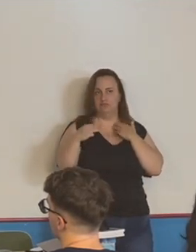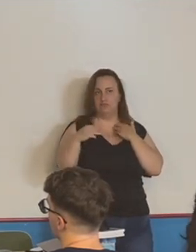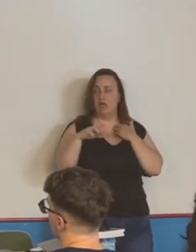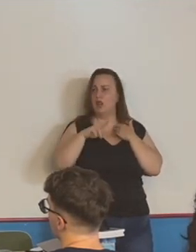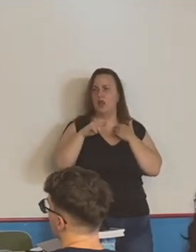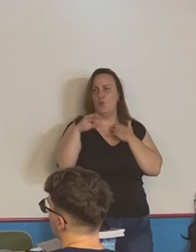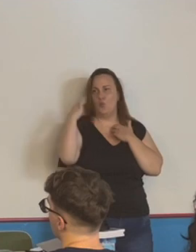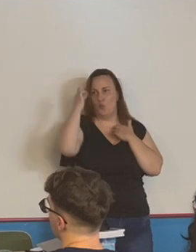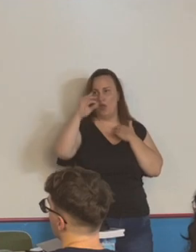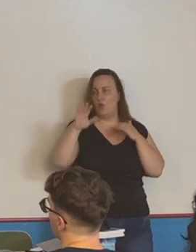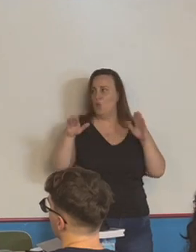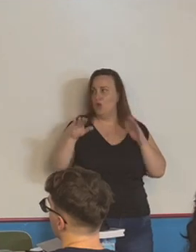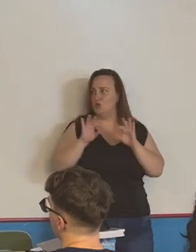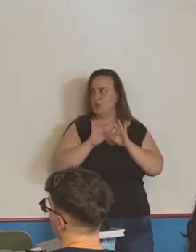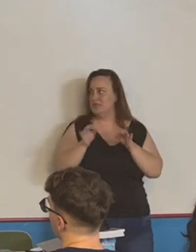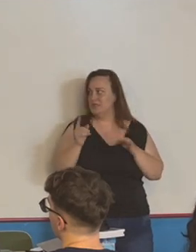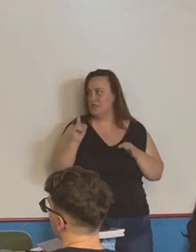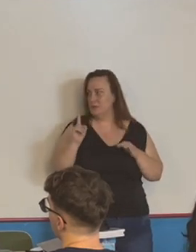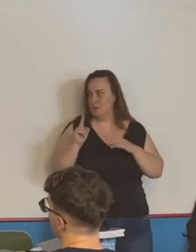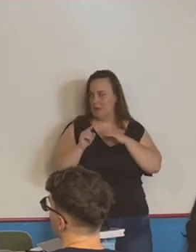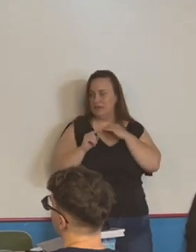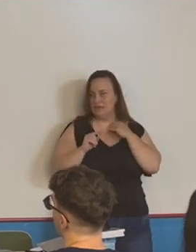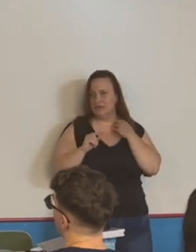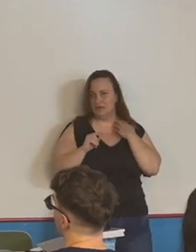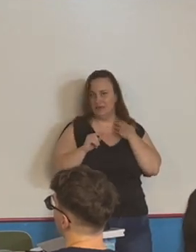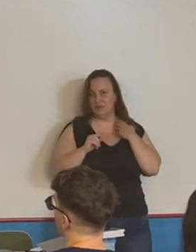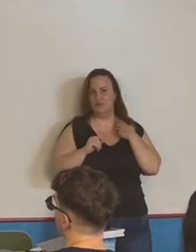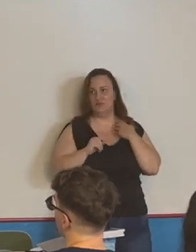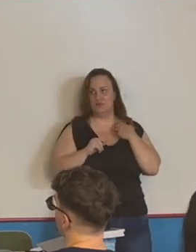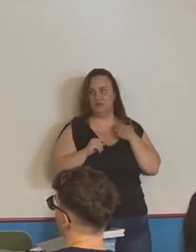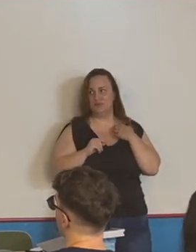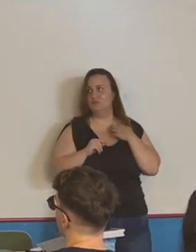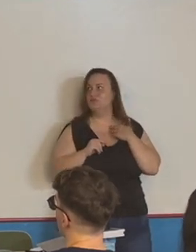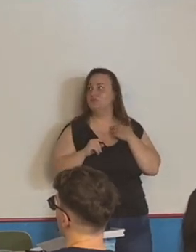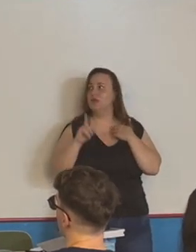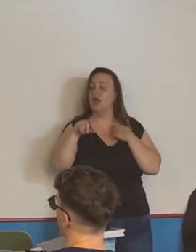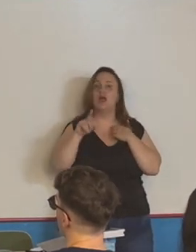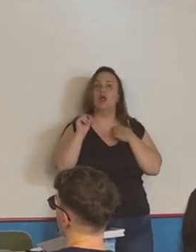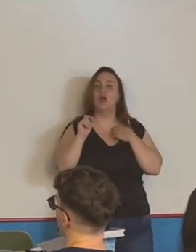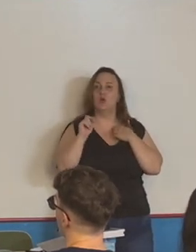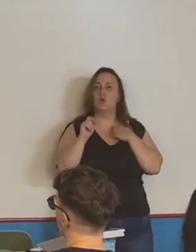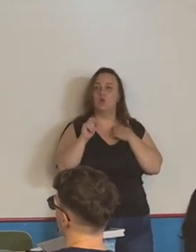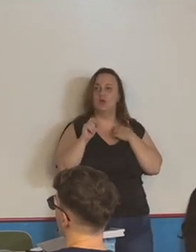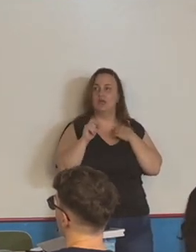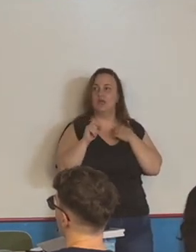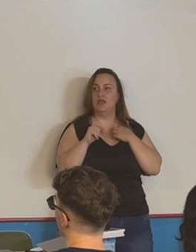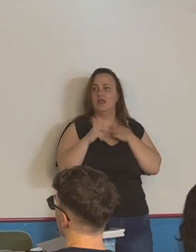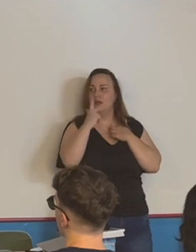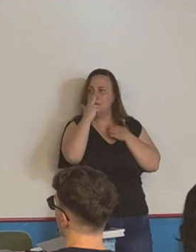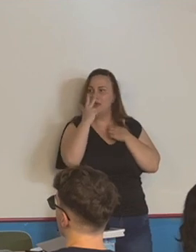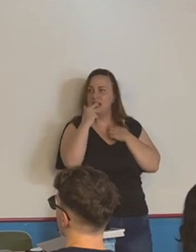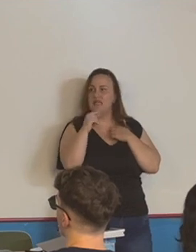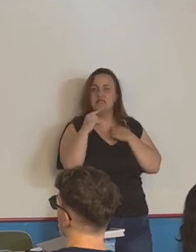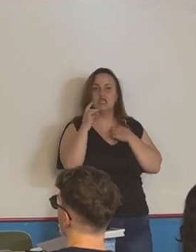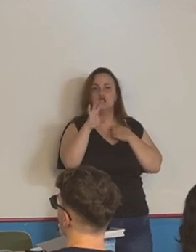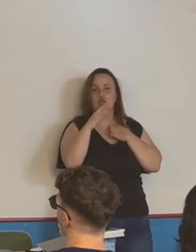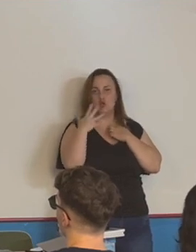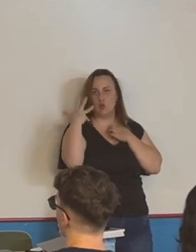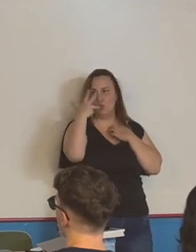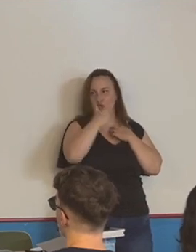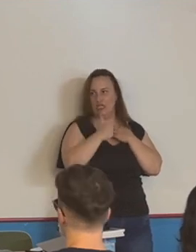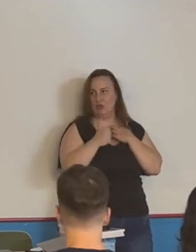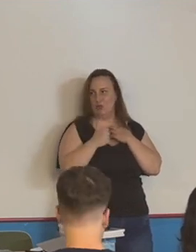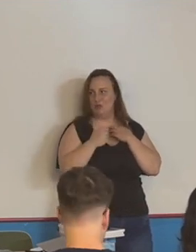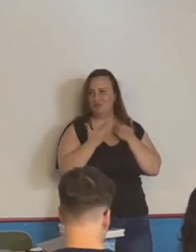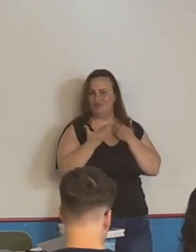muito usado, principalmente, né, para ele servir como ornamento. Ele não é um... O anjo, ele